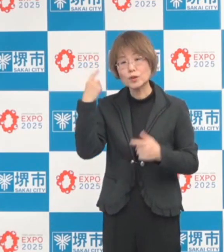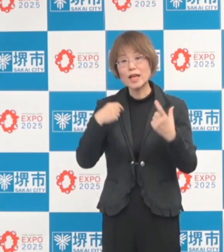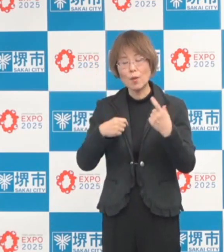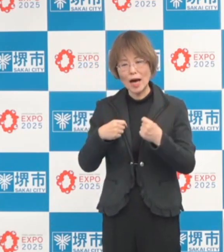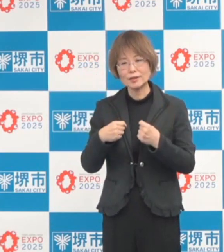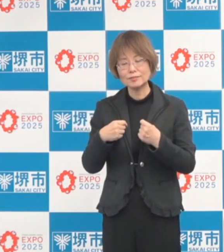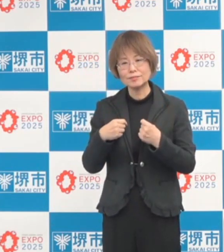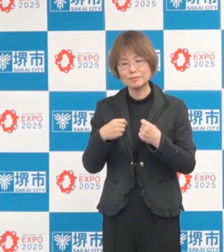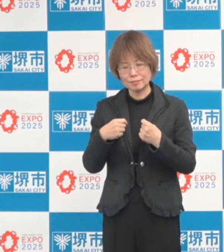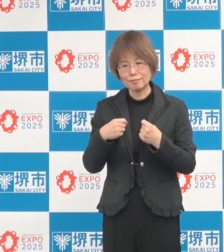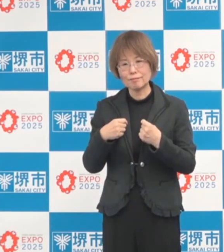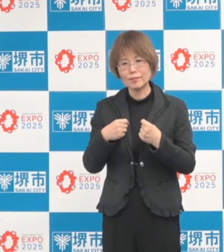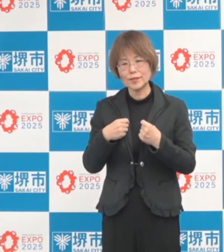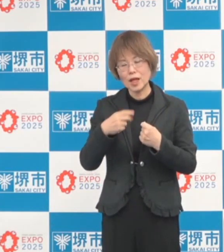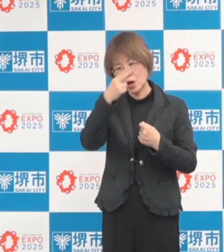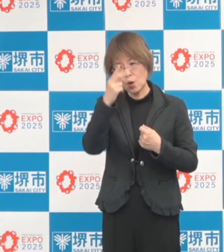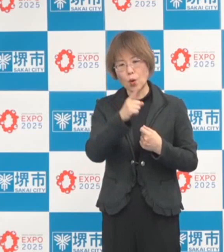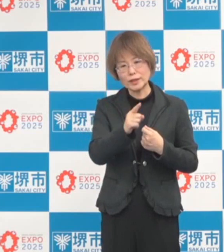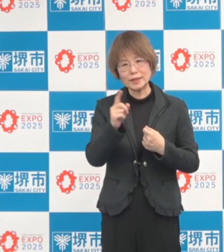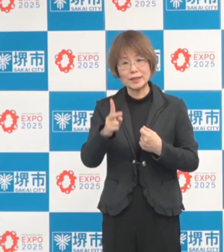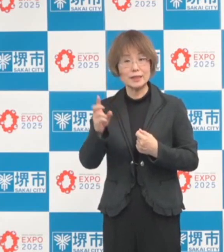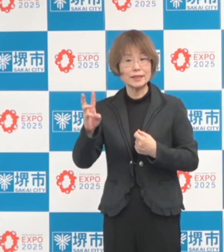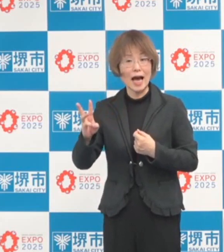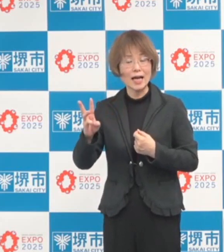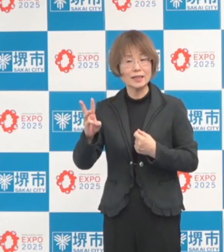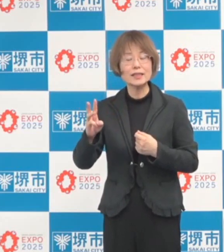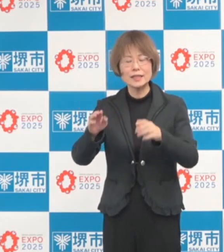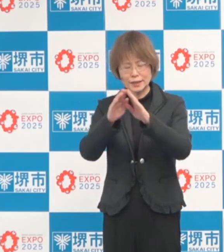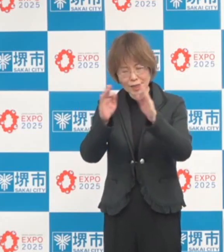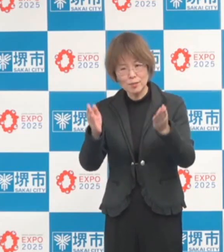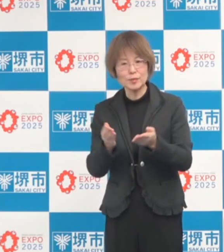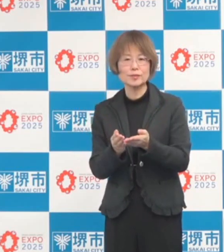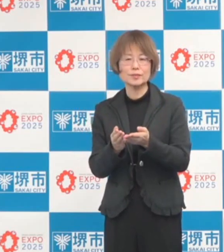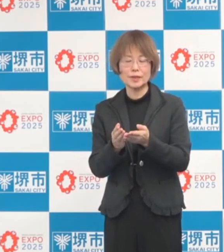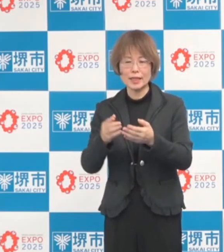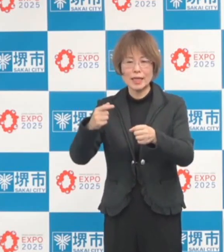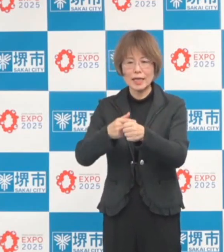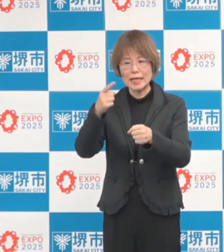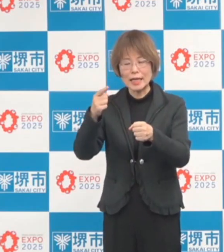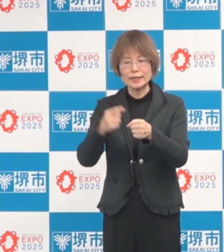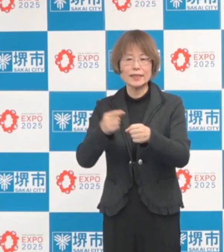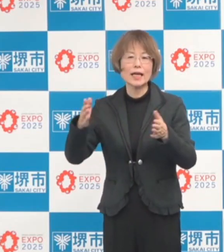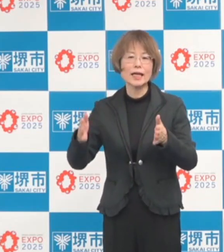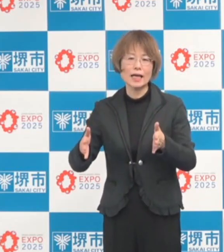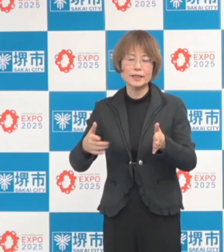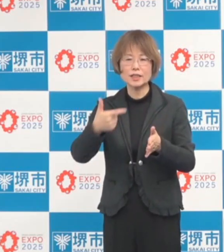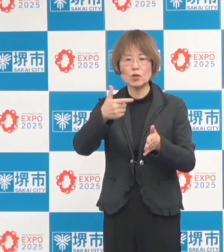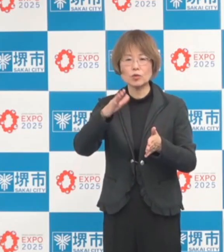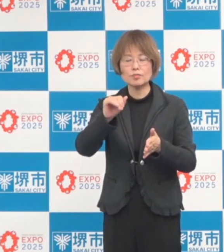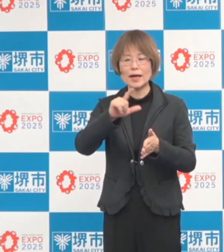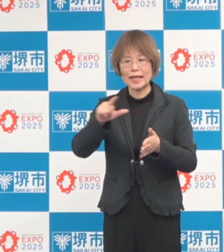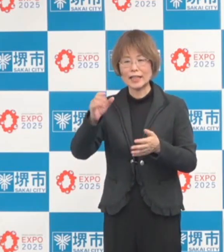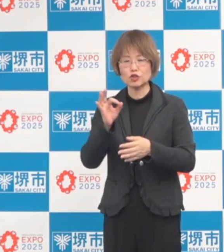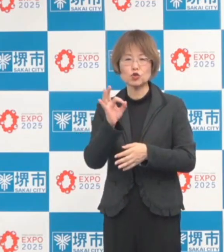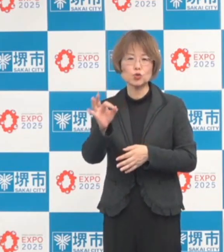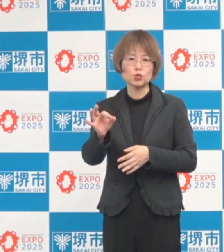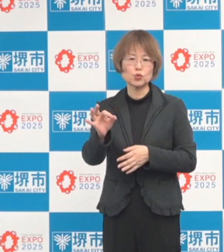象を全学年に拡大をいたしまして、給付額も年額6万円に増額をいたします。